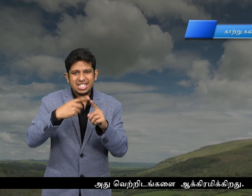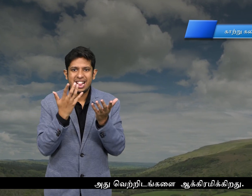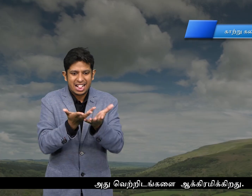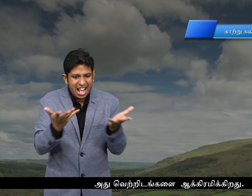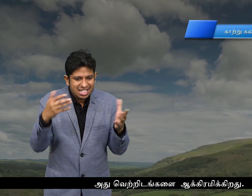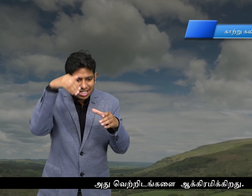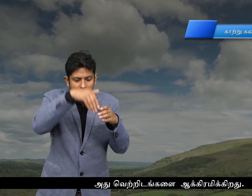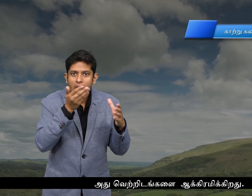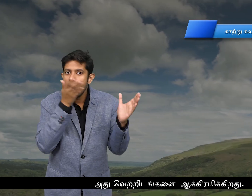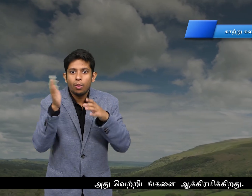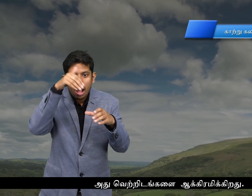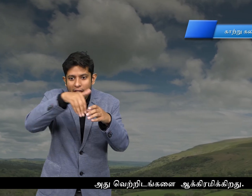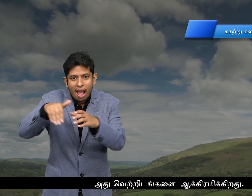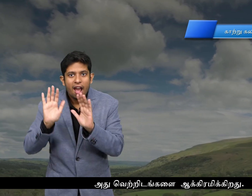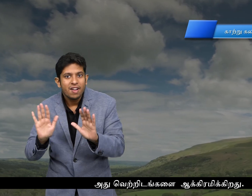அது வெற்றிடங்களை ஆக்கிரமிக்கிறது.